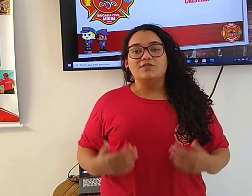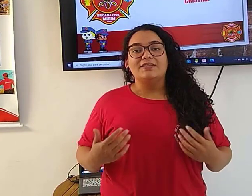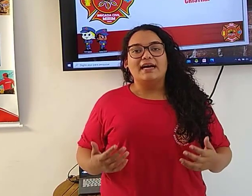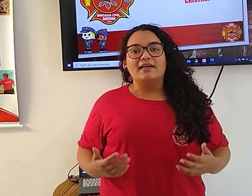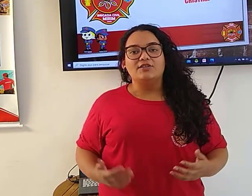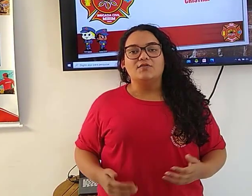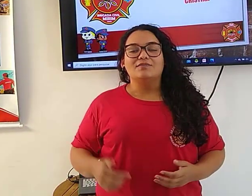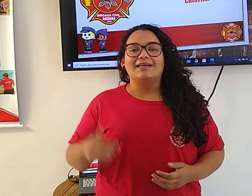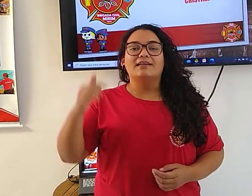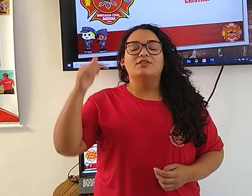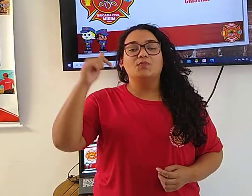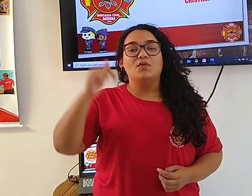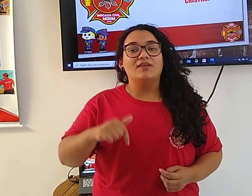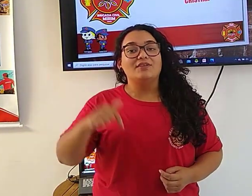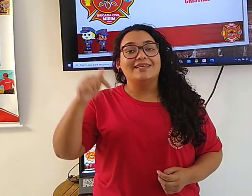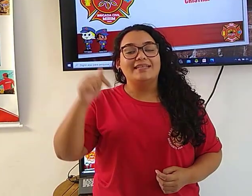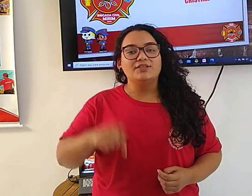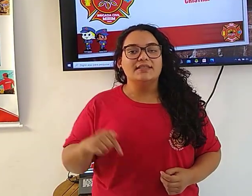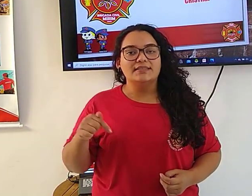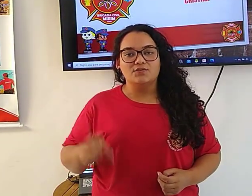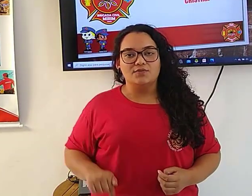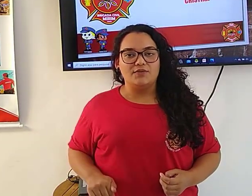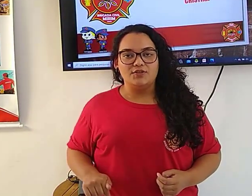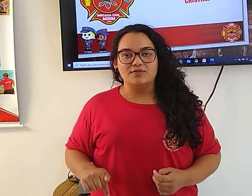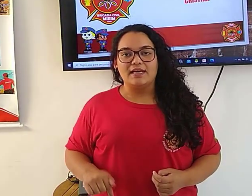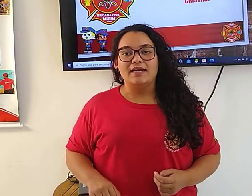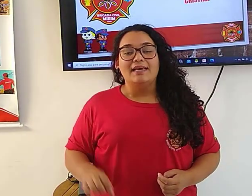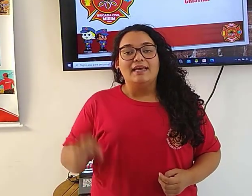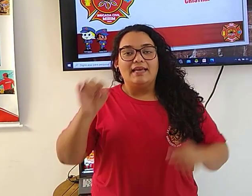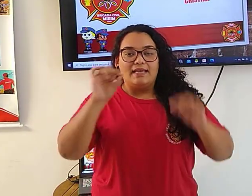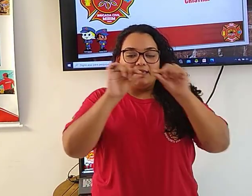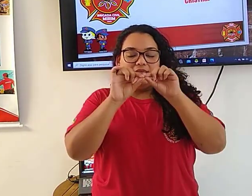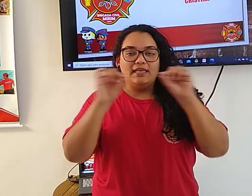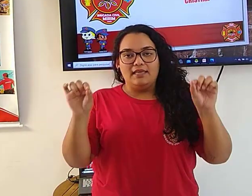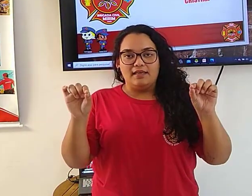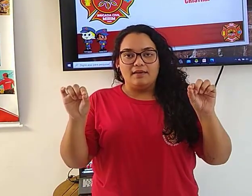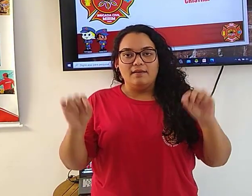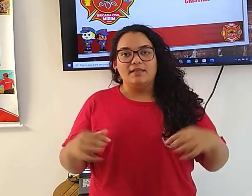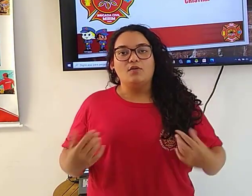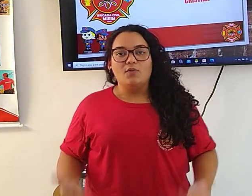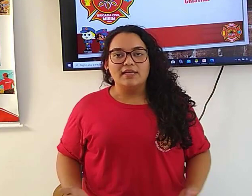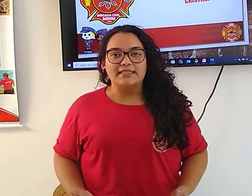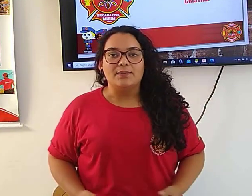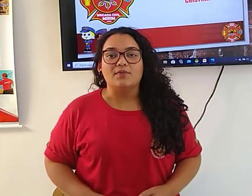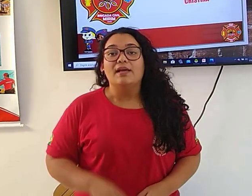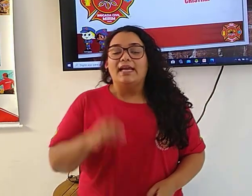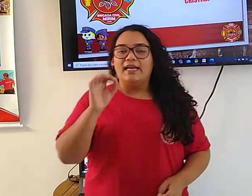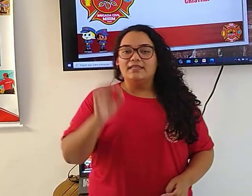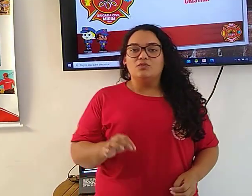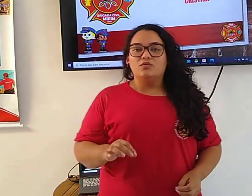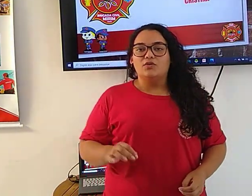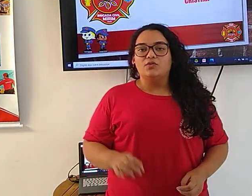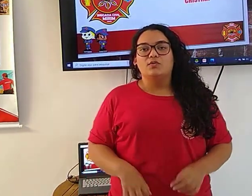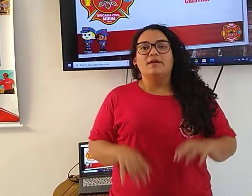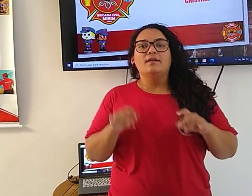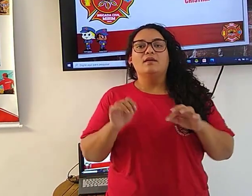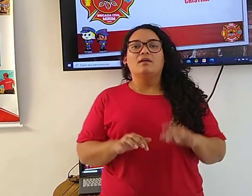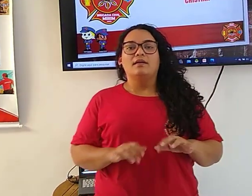atividades vão estar disponíveis na descrição do vídeo, tá? Em link. Então, por exemplo, entra no YouTube,